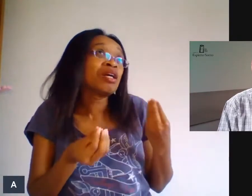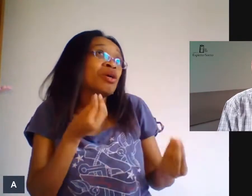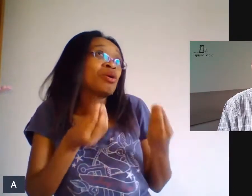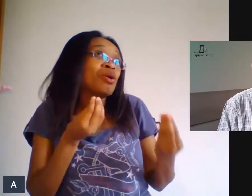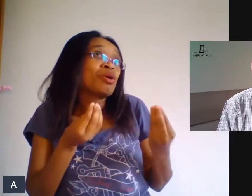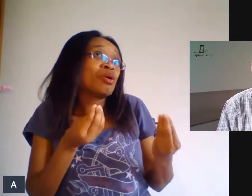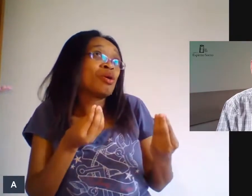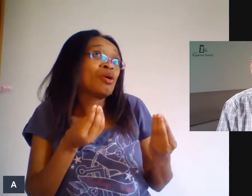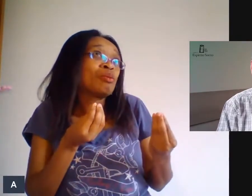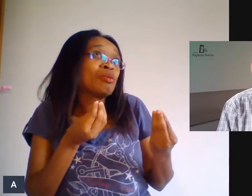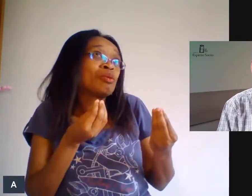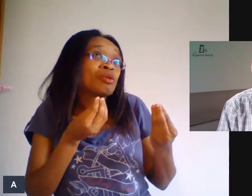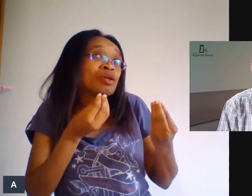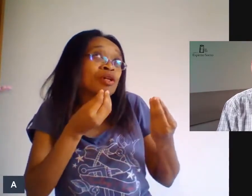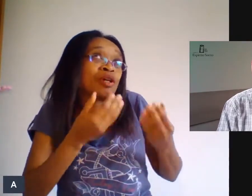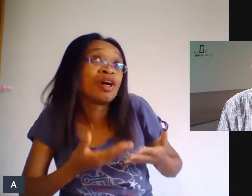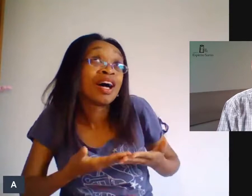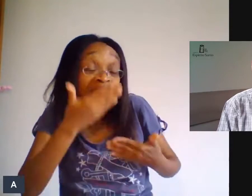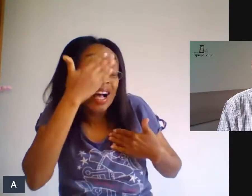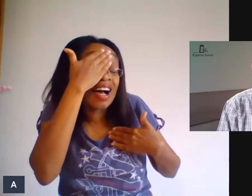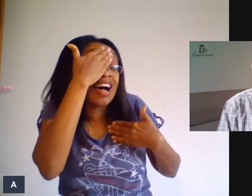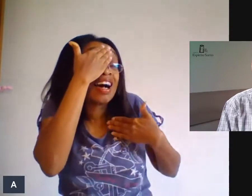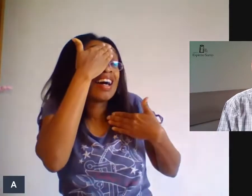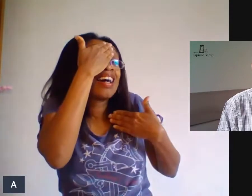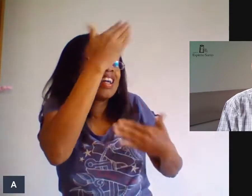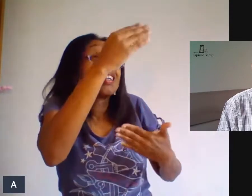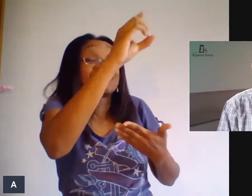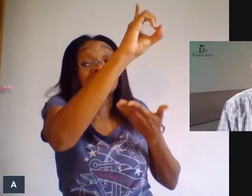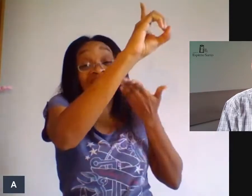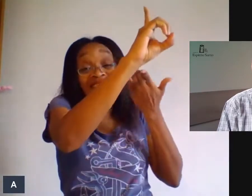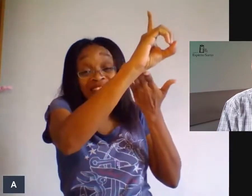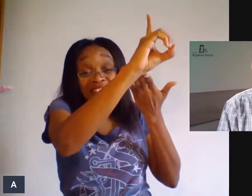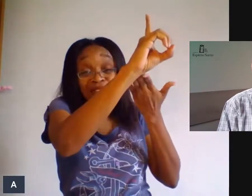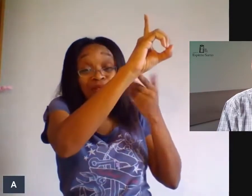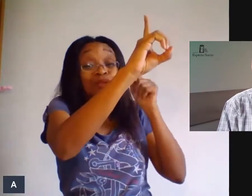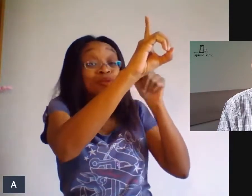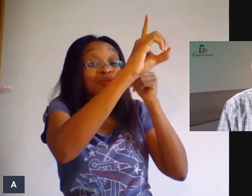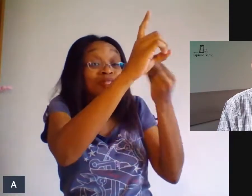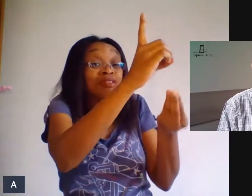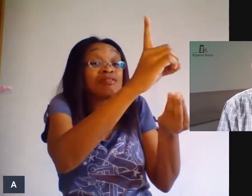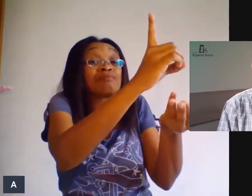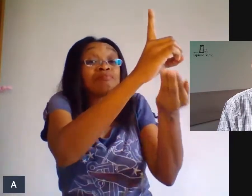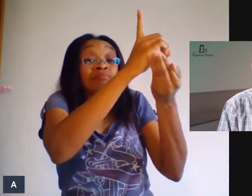para devolver para Deus tudo o que Ele havia